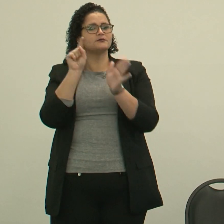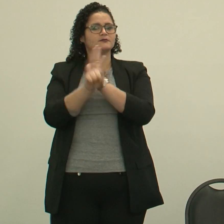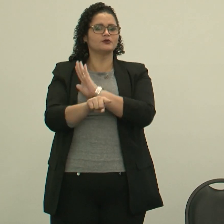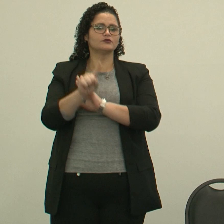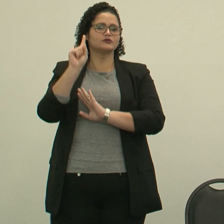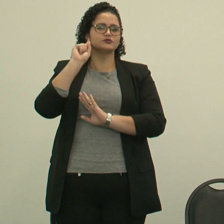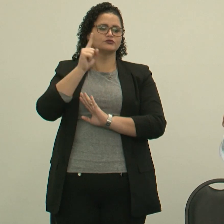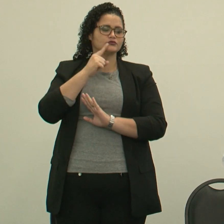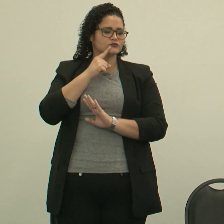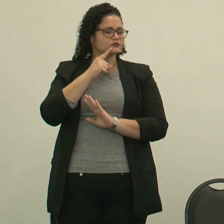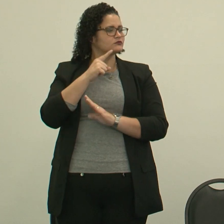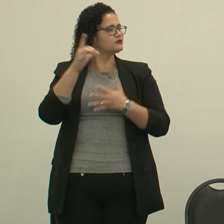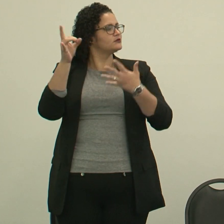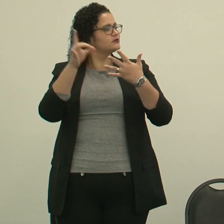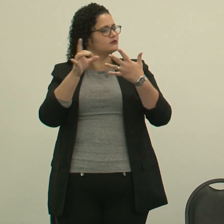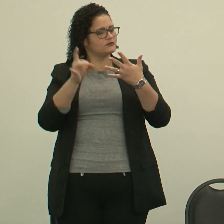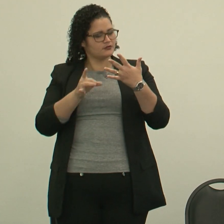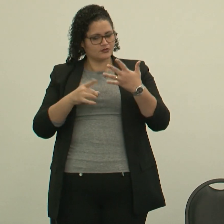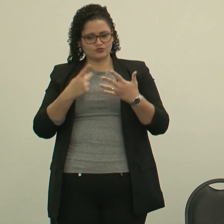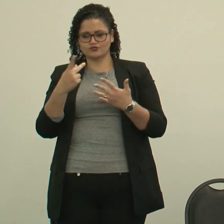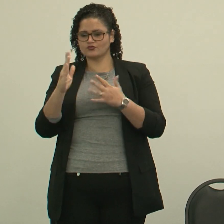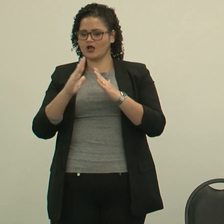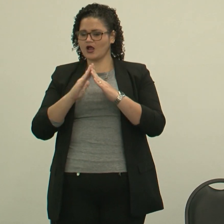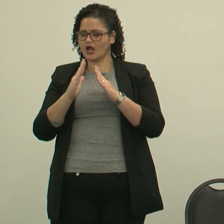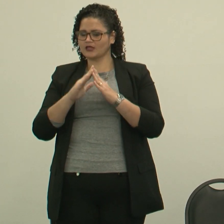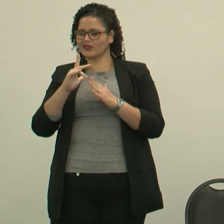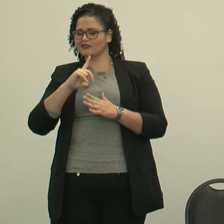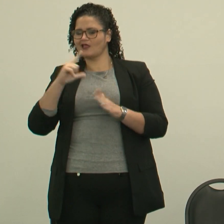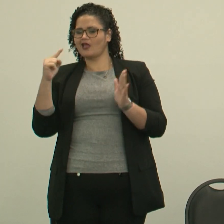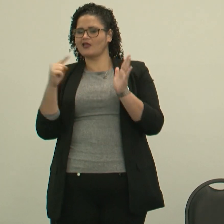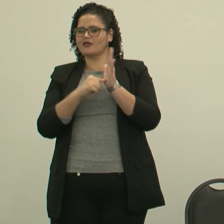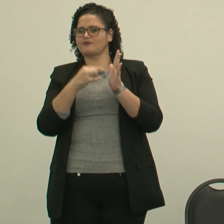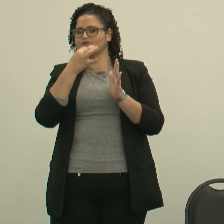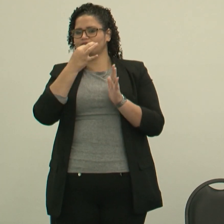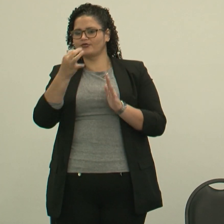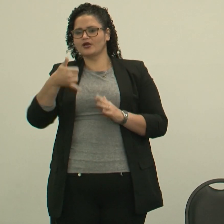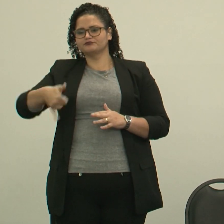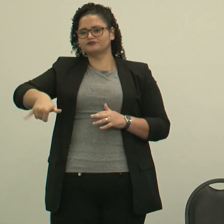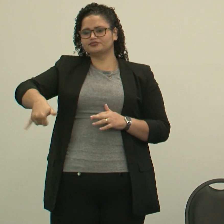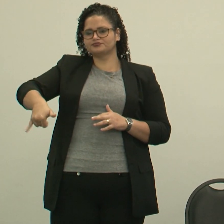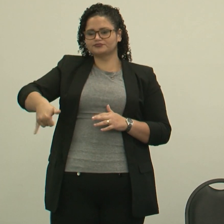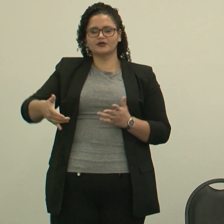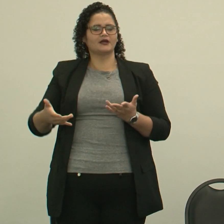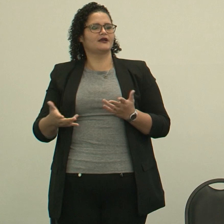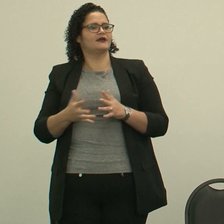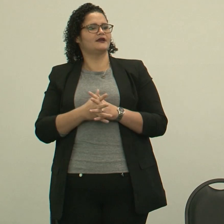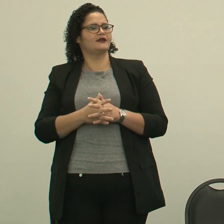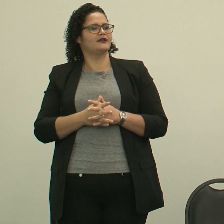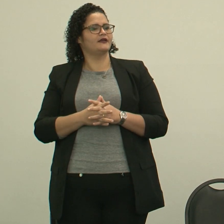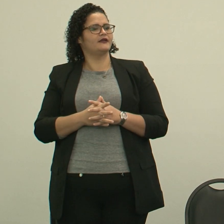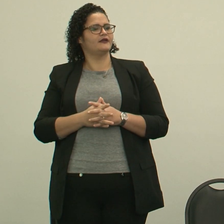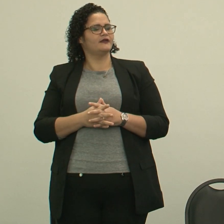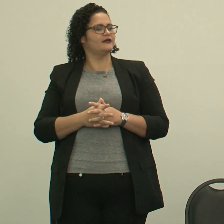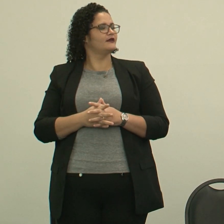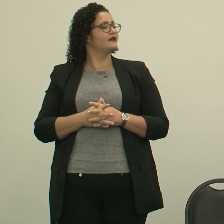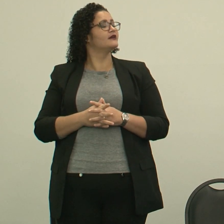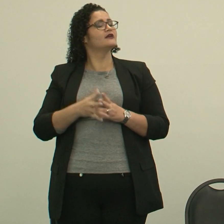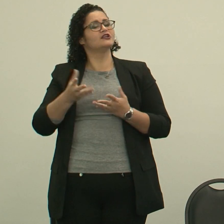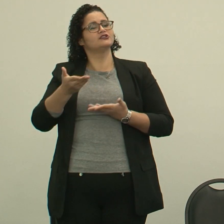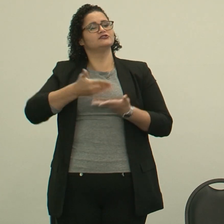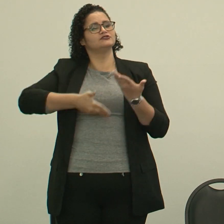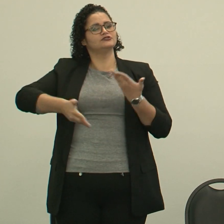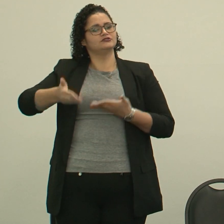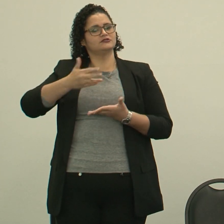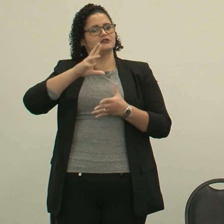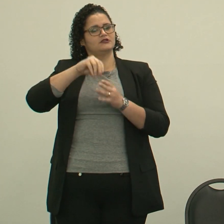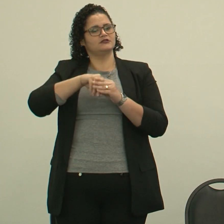que especificidades tem nas suas casas. Tem campainha? O telefone toca? Enfim, né, ter esse diálogo na